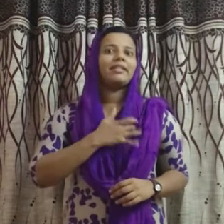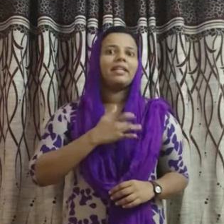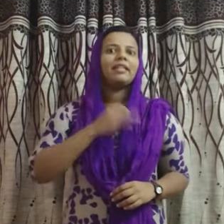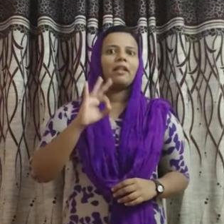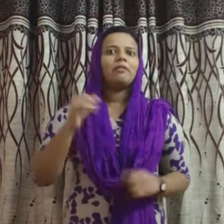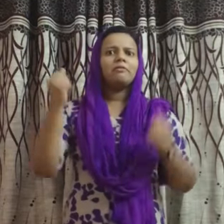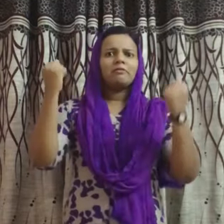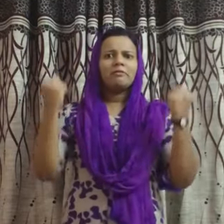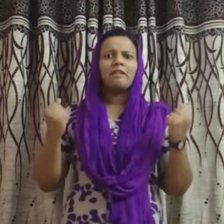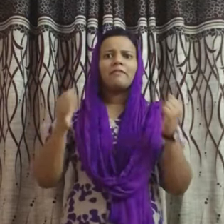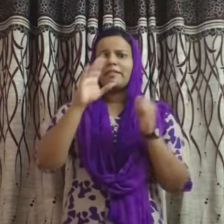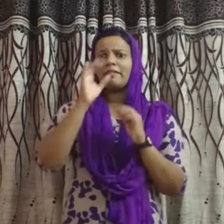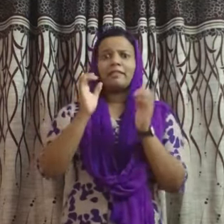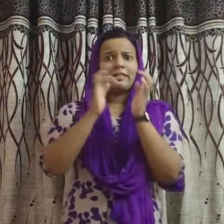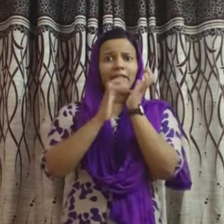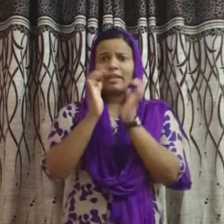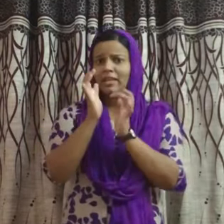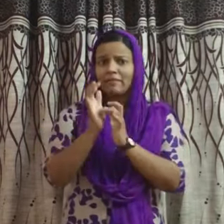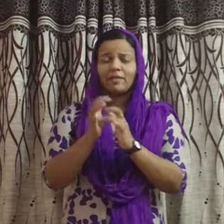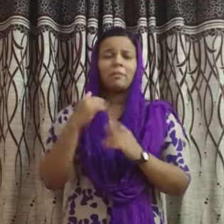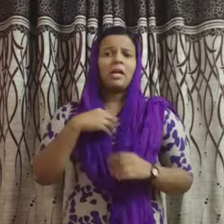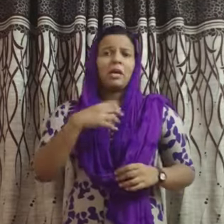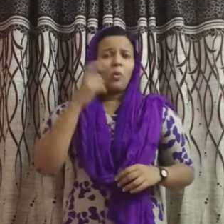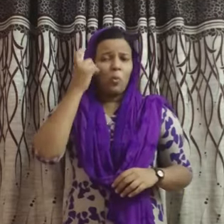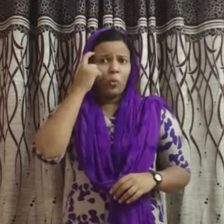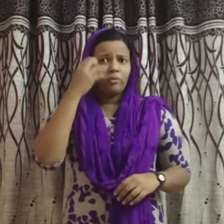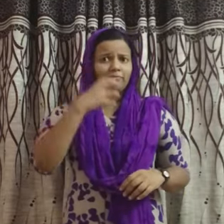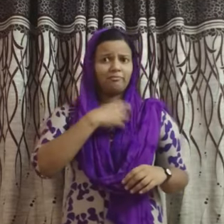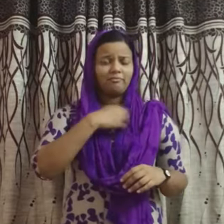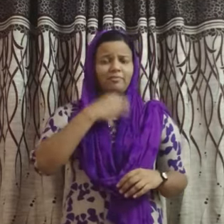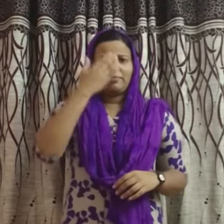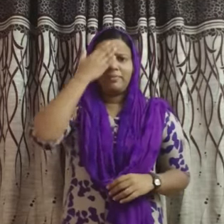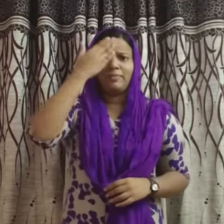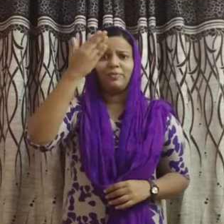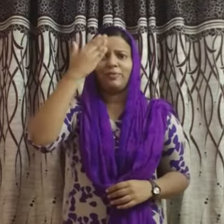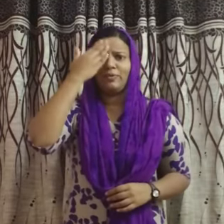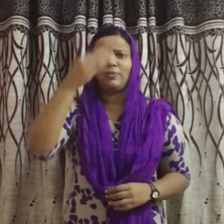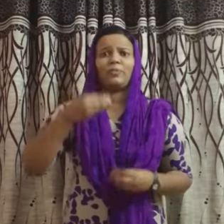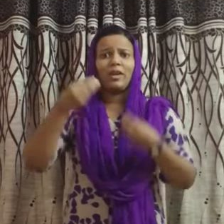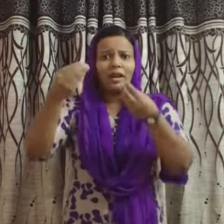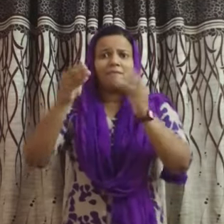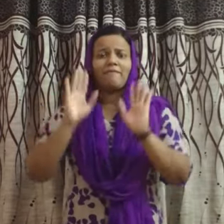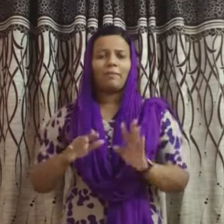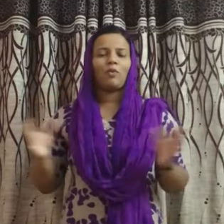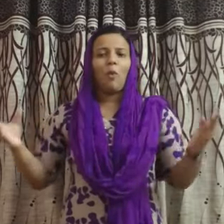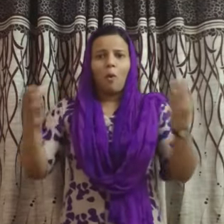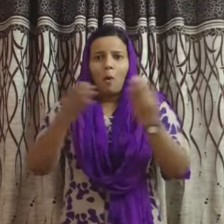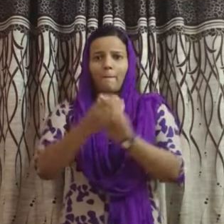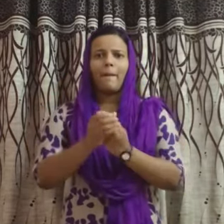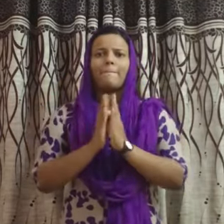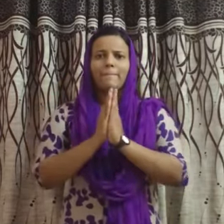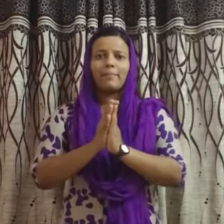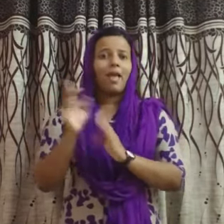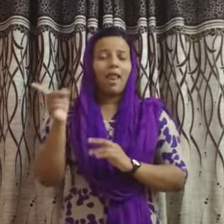എന്നേക്കുമുള്ളത്. സർവശക്തനായ ദൈവത്തിന് അമീൻ നന്ദി നിറഞ്ഞ ഹൃദയത്തോടെ സ്തോത്രം പറഞ്ഞാട്ടെ. ഹല്ലേലൂയ. സ്തോത്രം, സ്തോത്രം, സ്തോത്രം. നമുക്ക് ഒരുമിച്ച് പ്രാർത്ഥിക്കാം. എല്ലാ